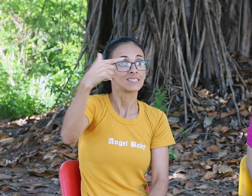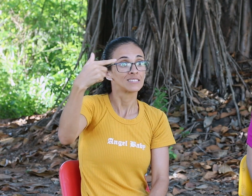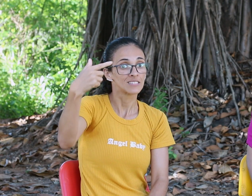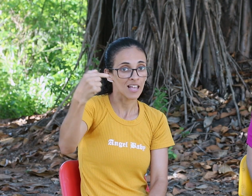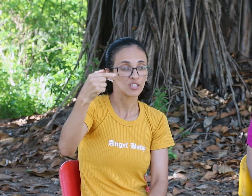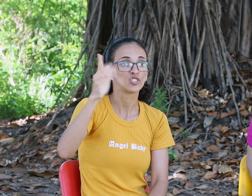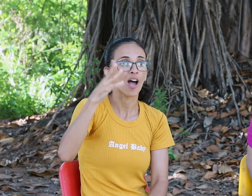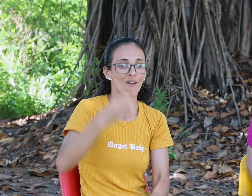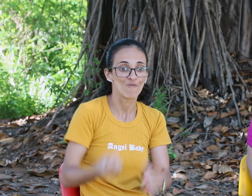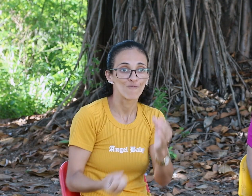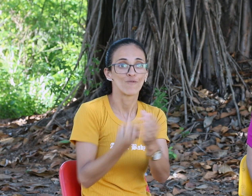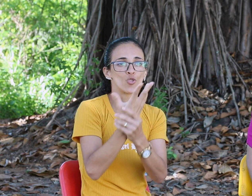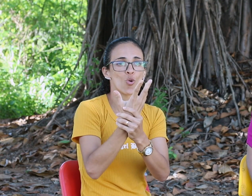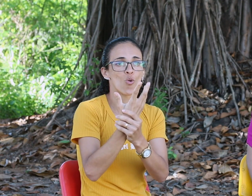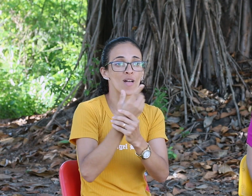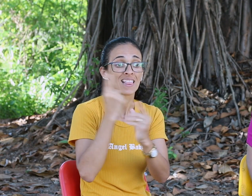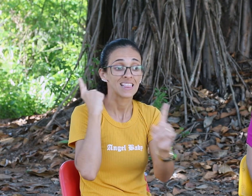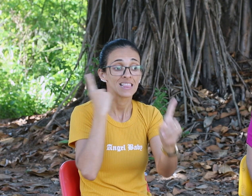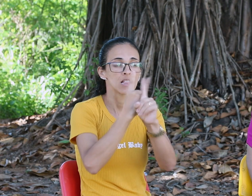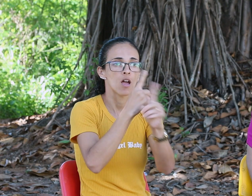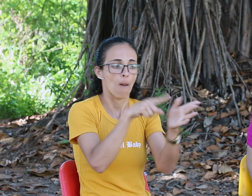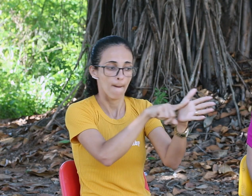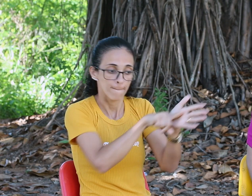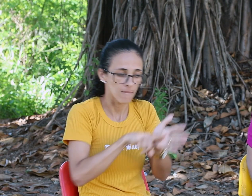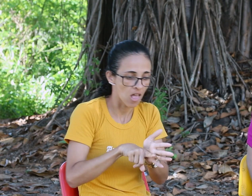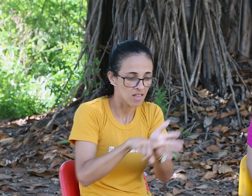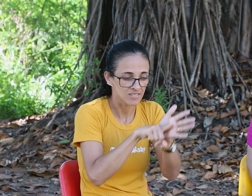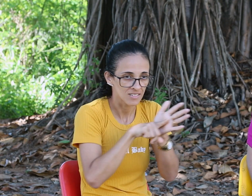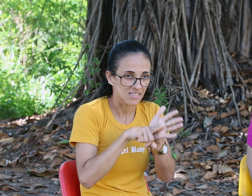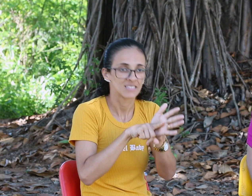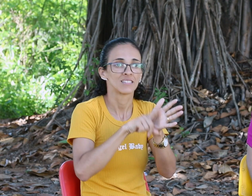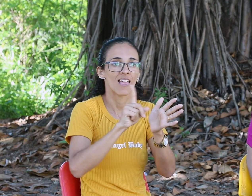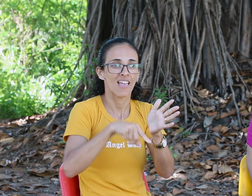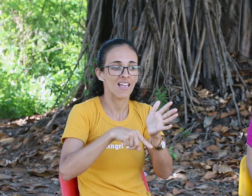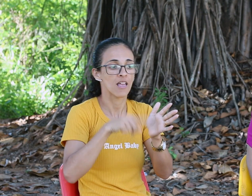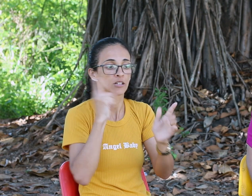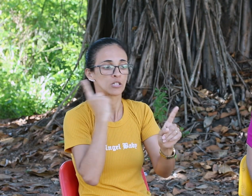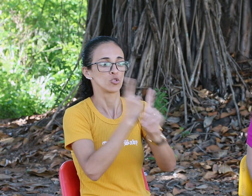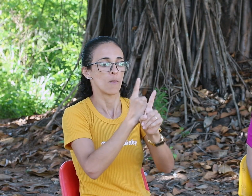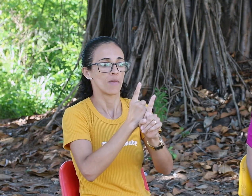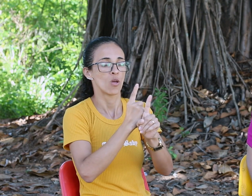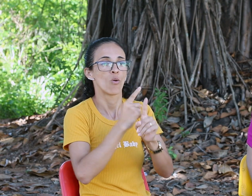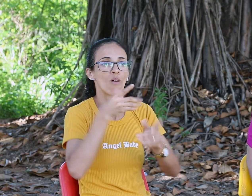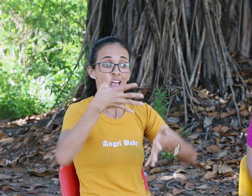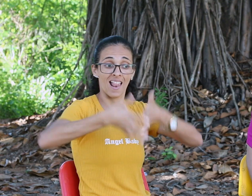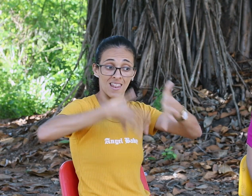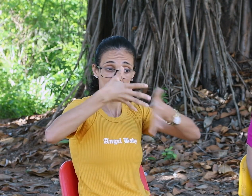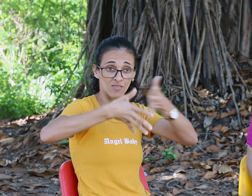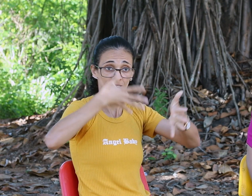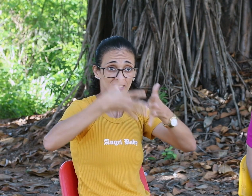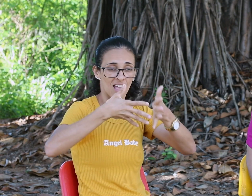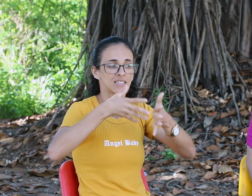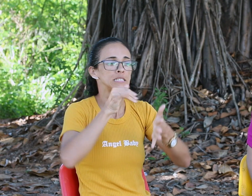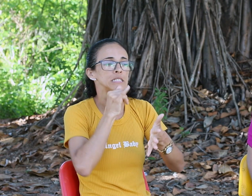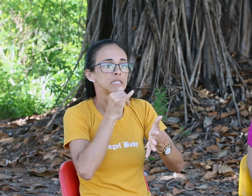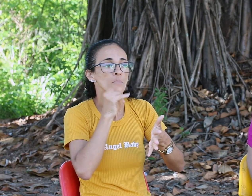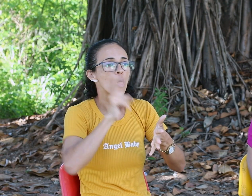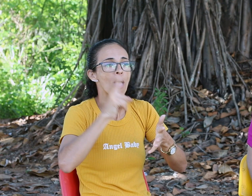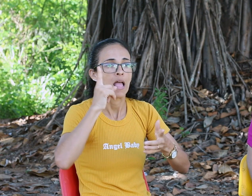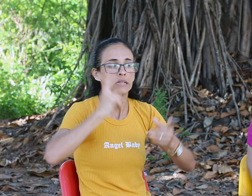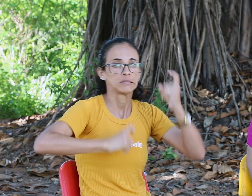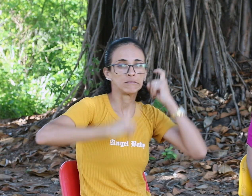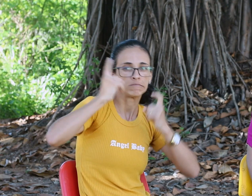história, um marco. E aí em 1857, e aí teve um pesquisador, um especialista,